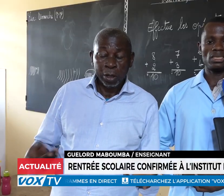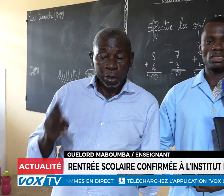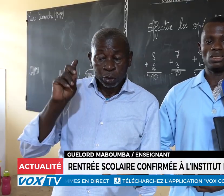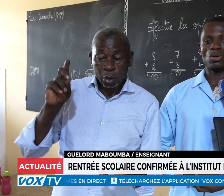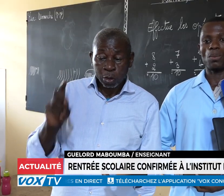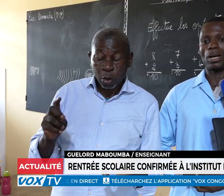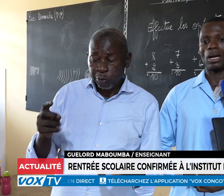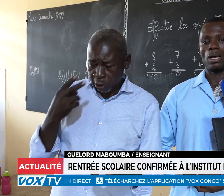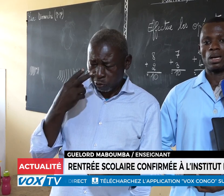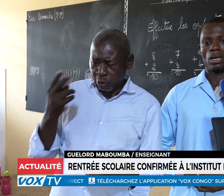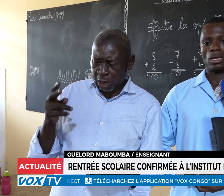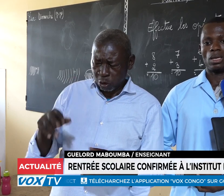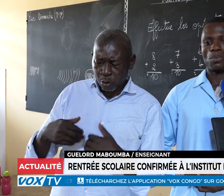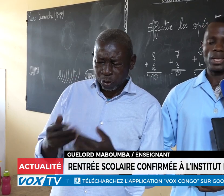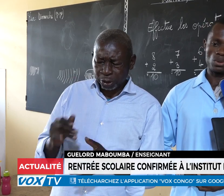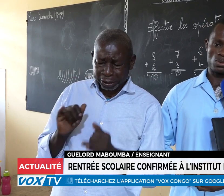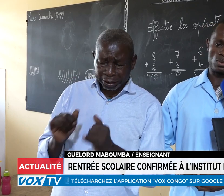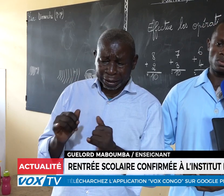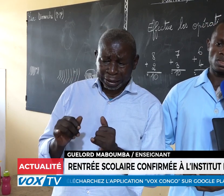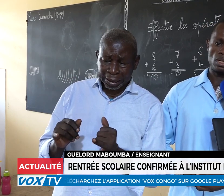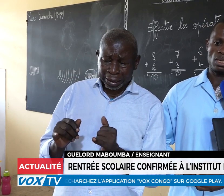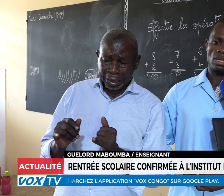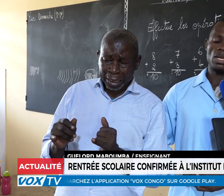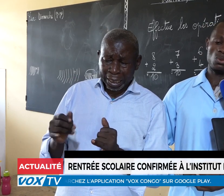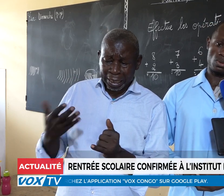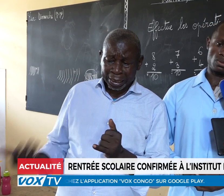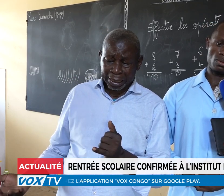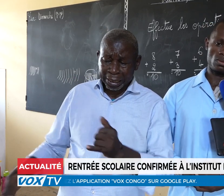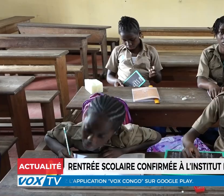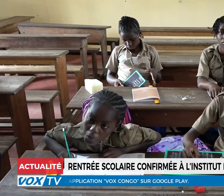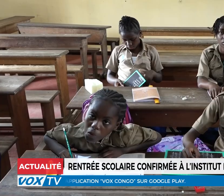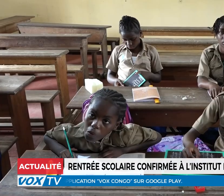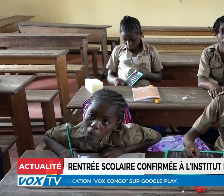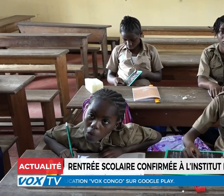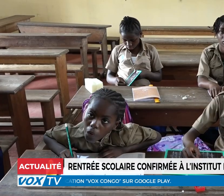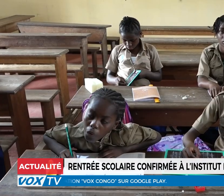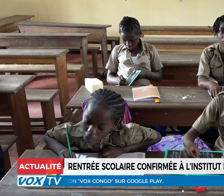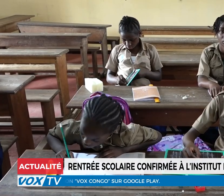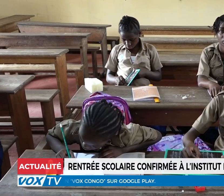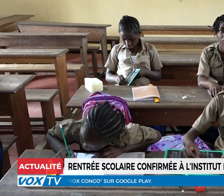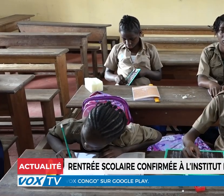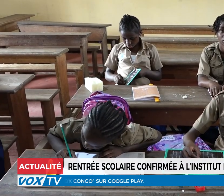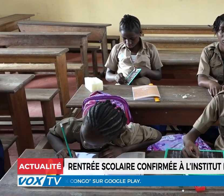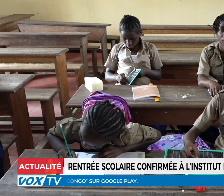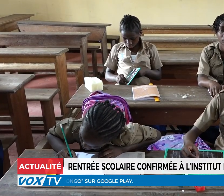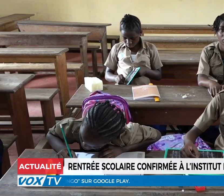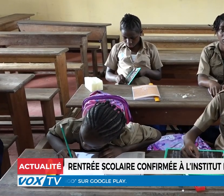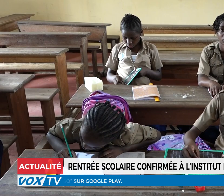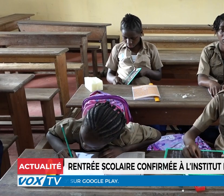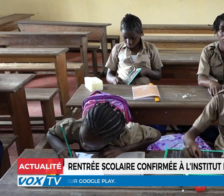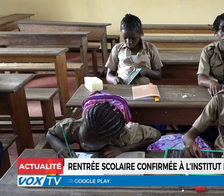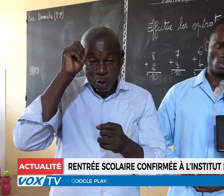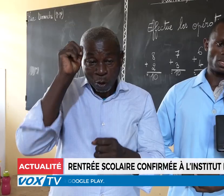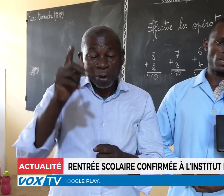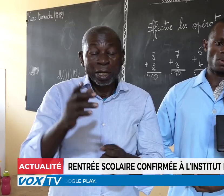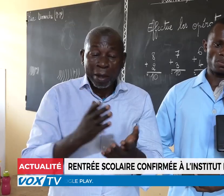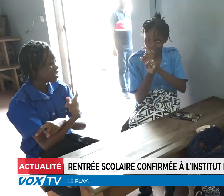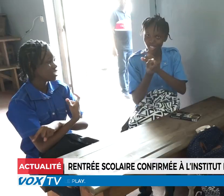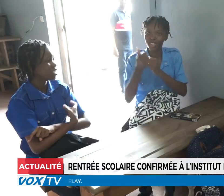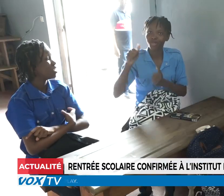'ils n'ont pas perdu les notions. Je les comprends oui et aussi ils me comprennent à leur tour. Au collège, pas